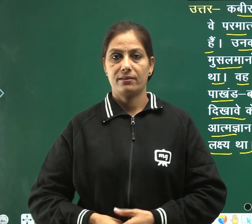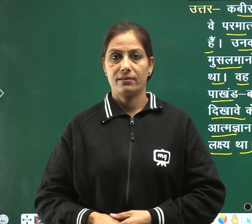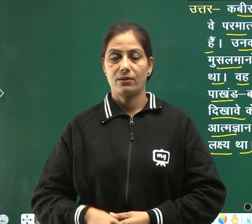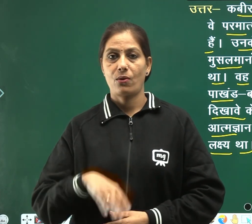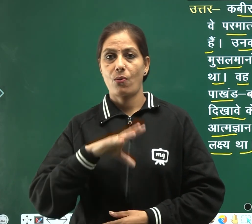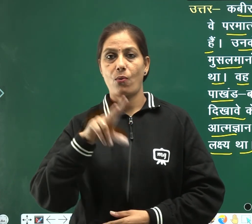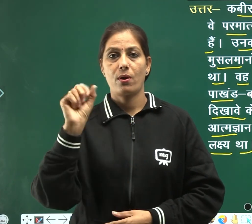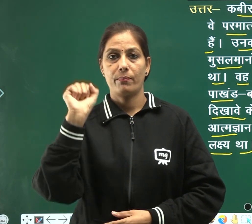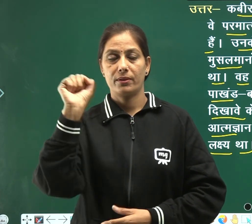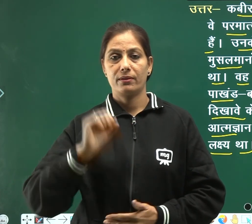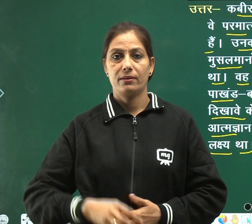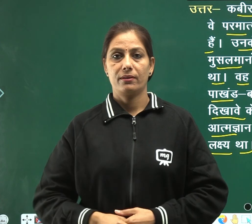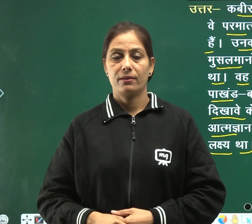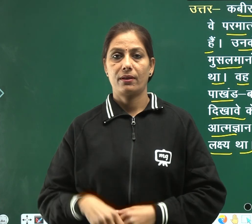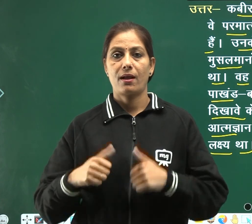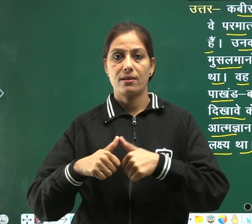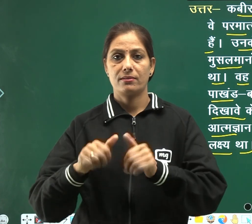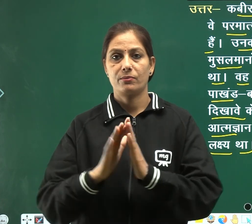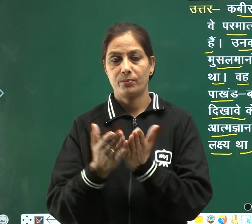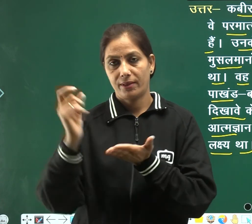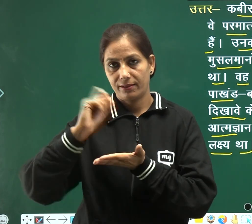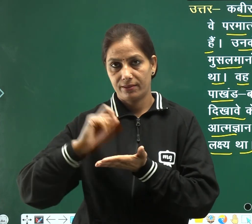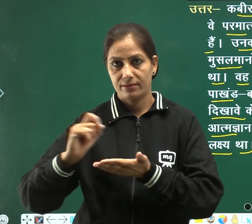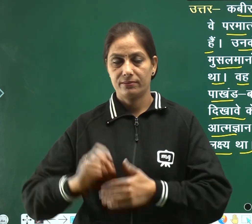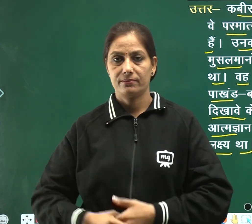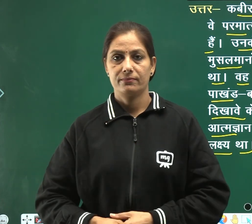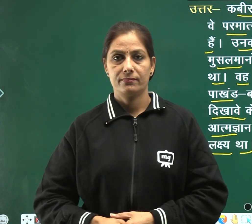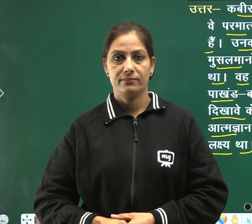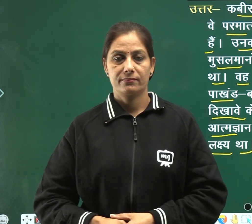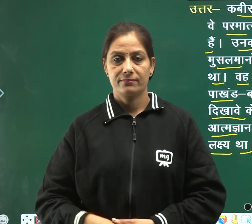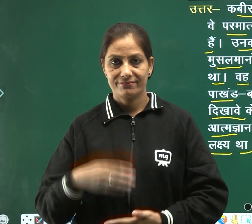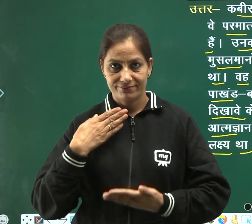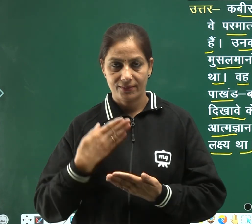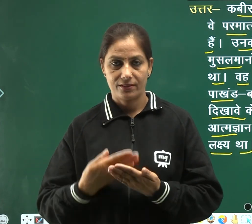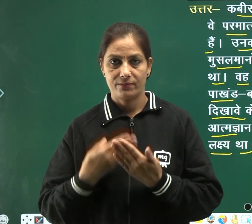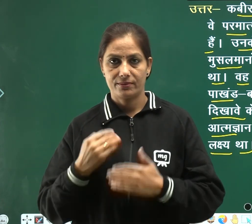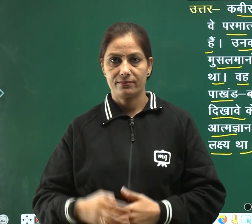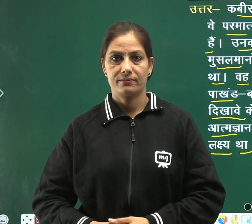और अपनी उत्तर पुस्तिका में लिखें। धन्यवाद।